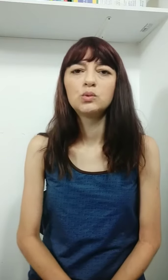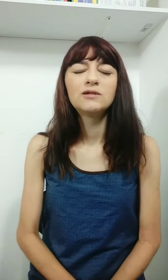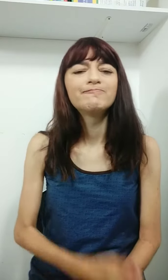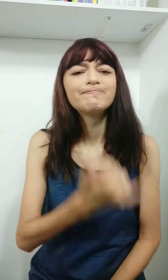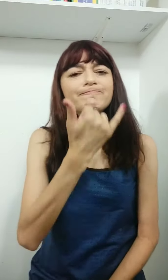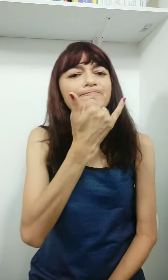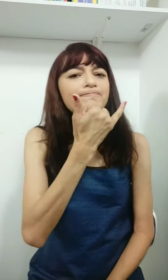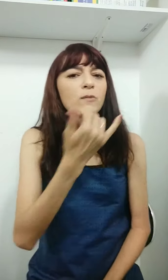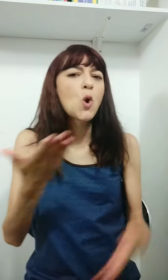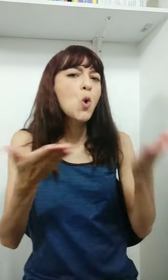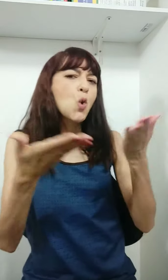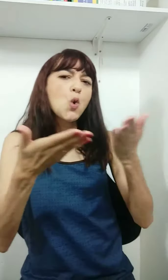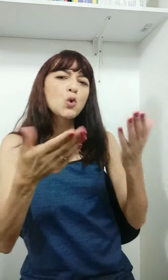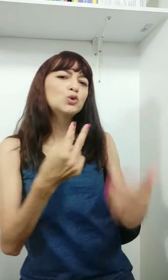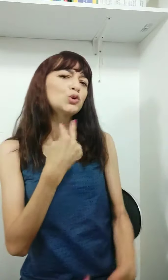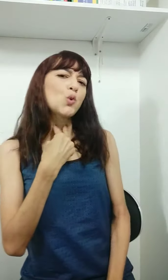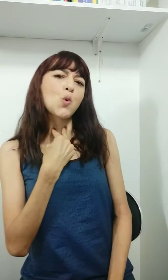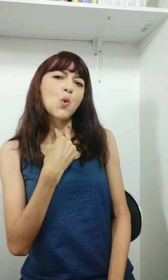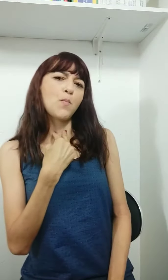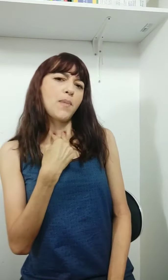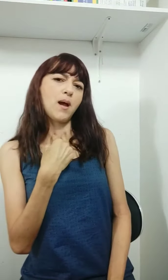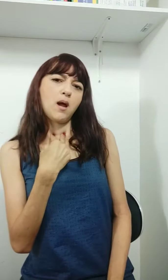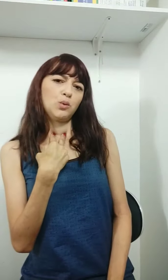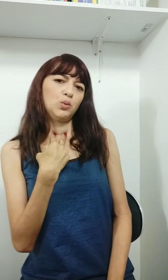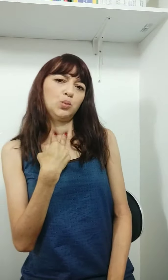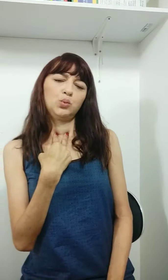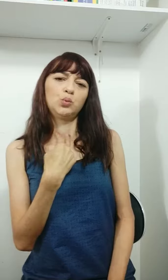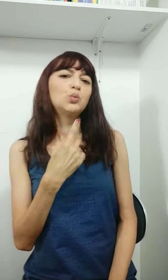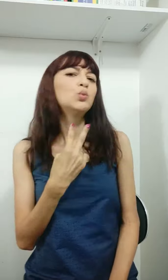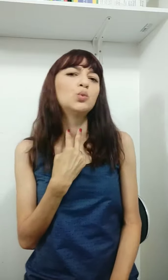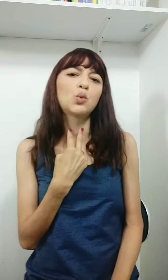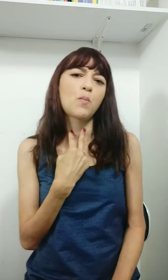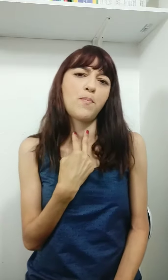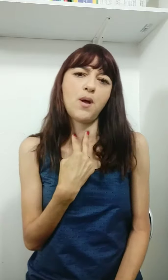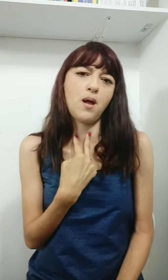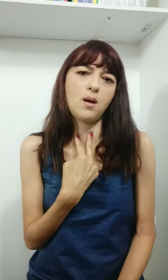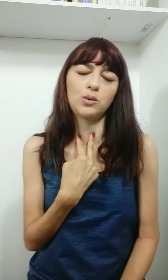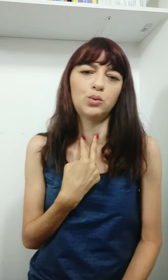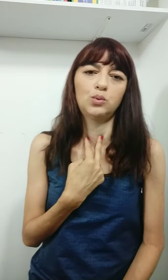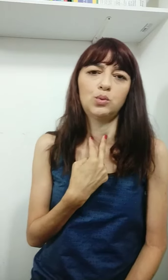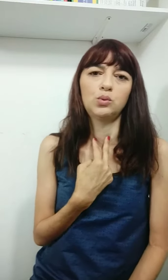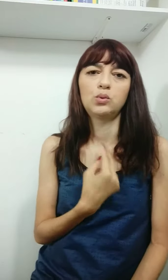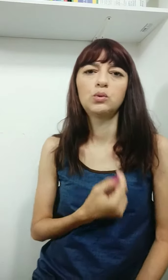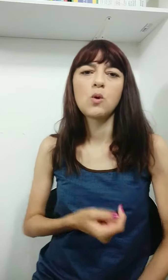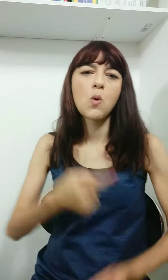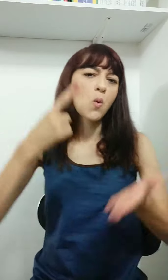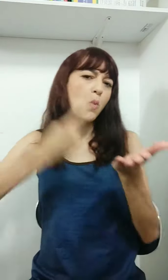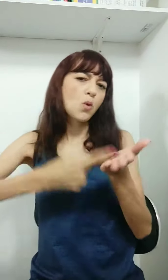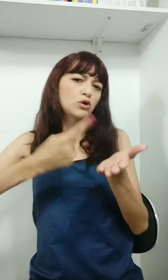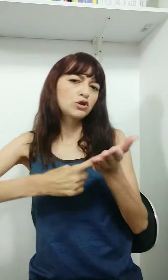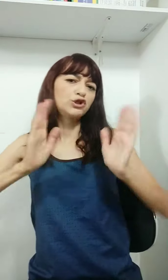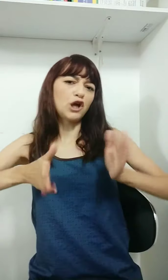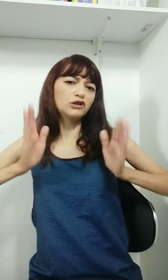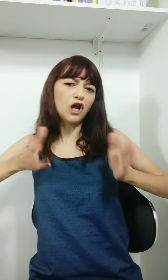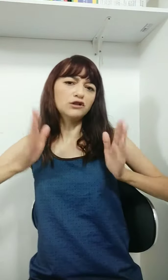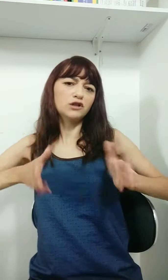do contexto, tá bom? Olha só, desculpa, hoje eu estou ocupada, tá? Não posso, hoje eu estou ocupada. Então,